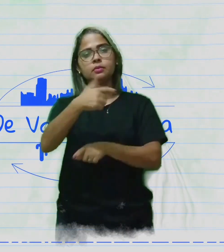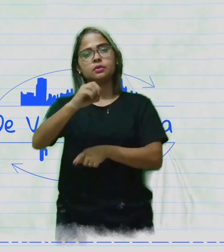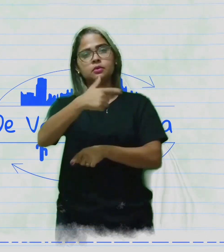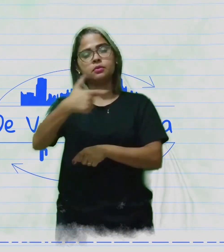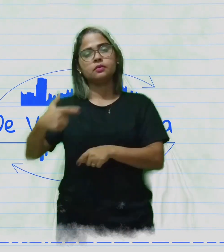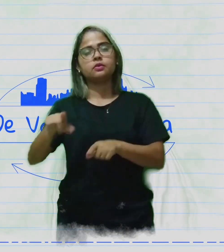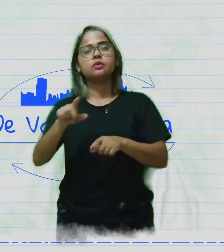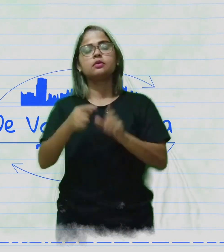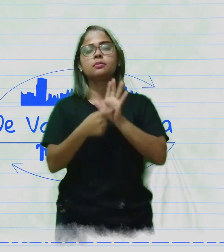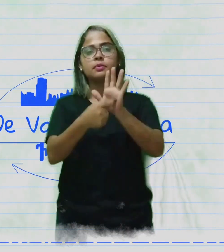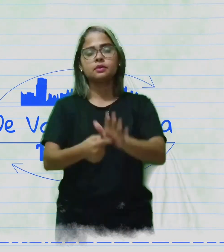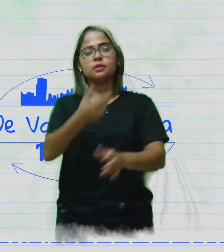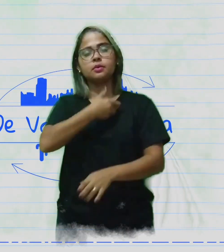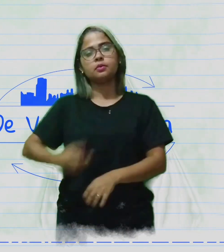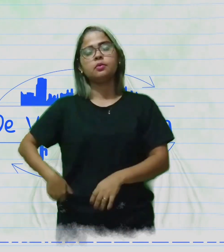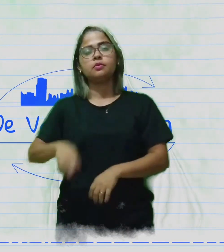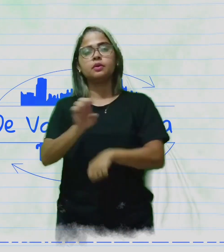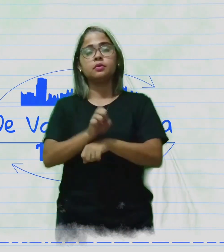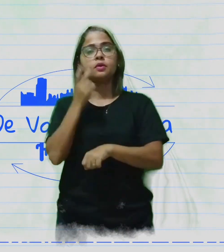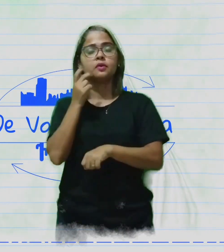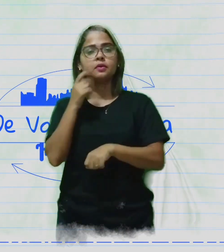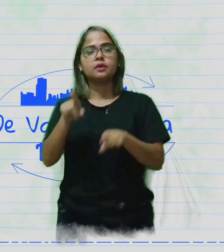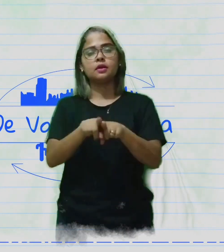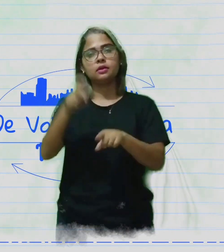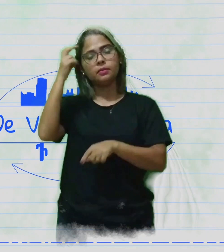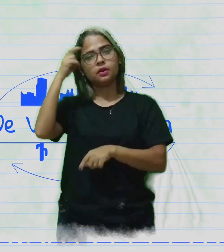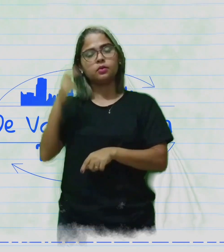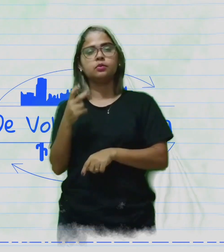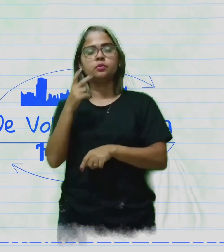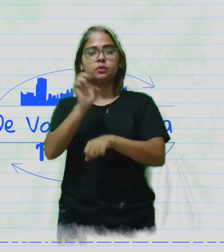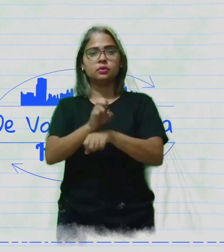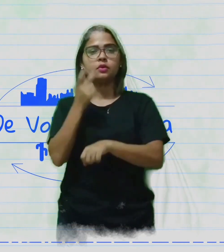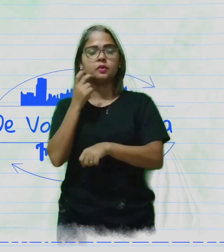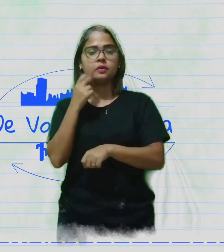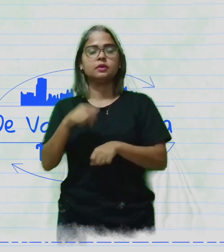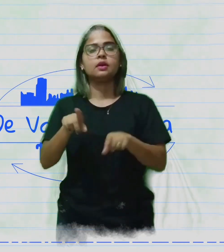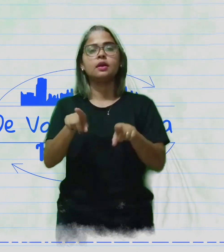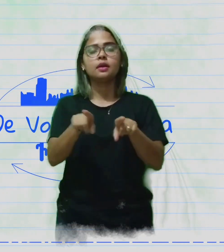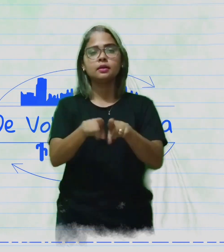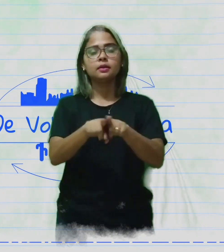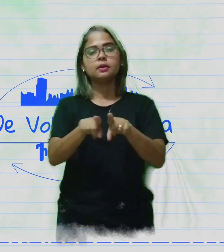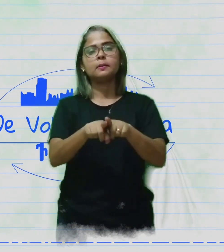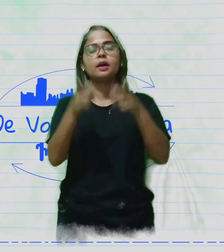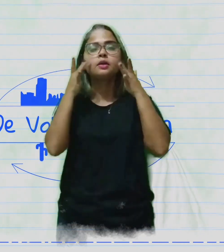Ceará por meio da Secretaria da Cultura do Estado do Ceará e tem realização do Cineteatro São Luís em rede com